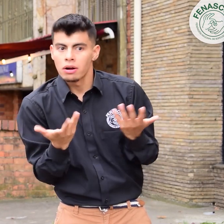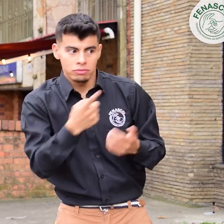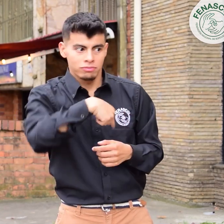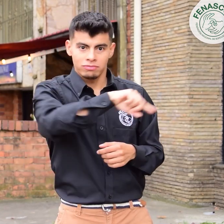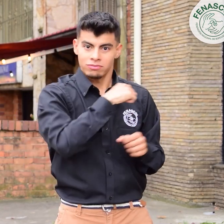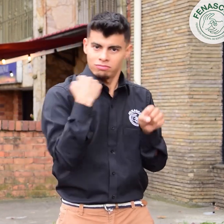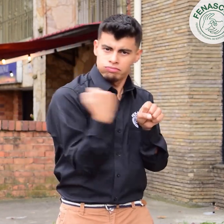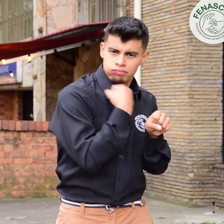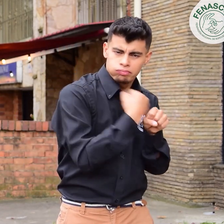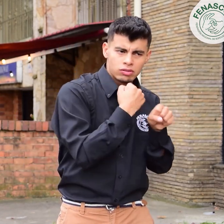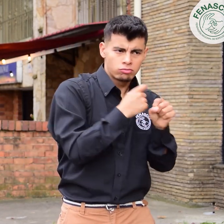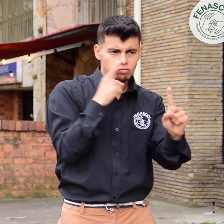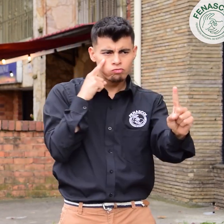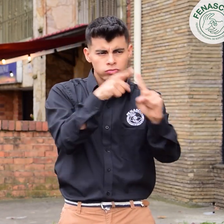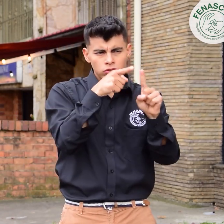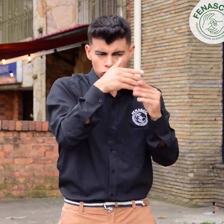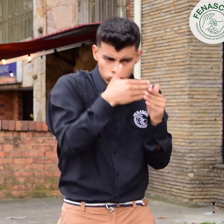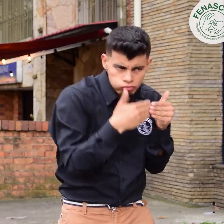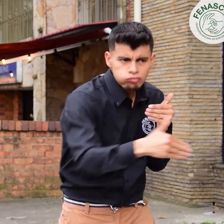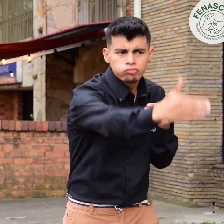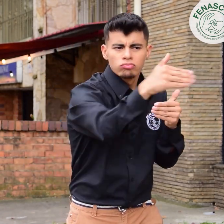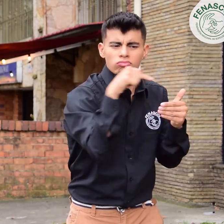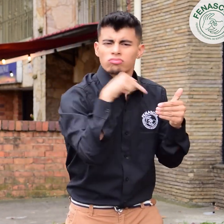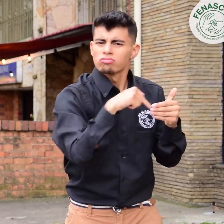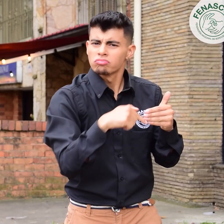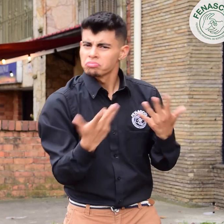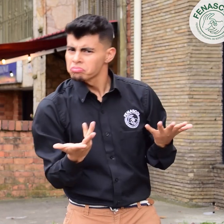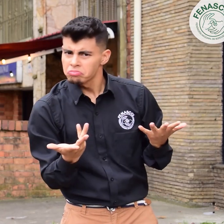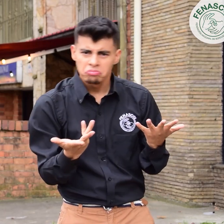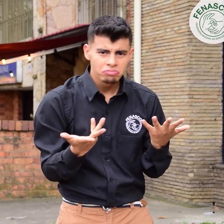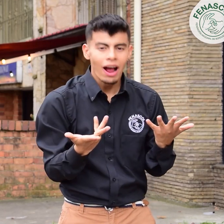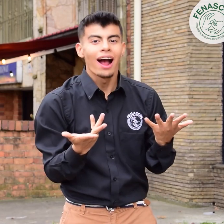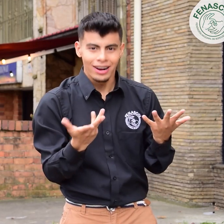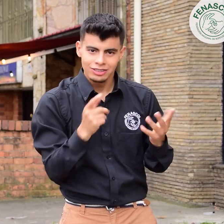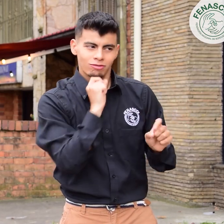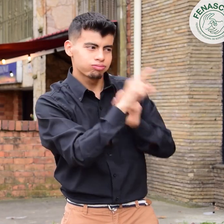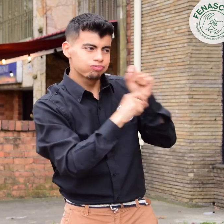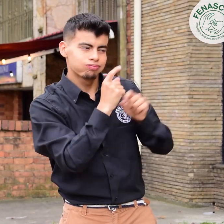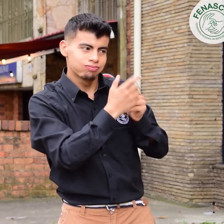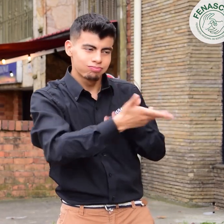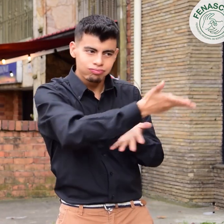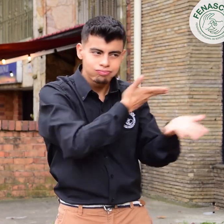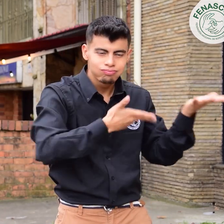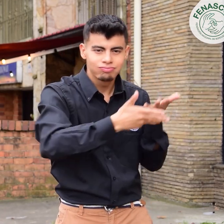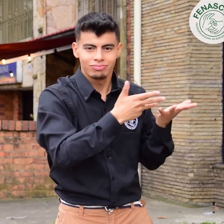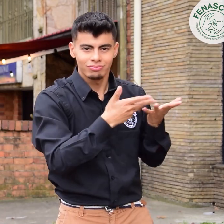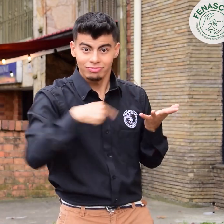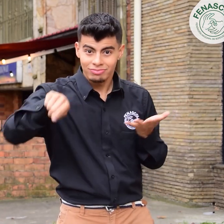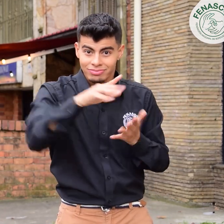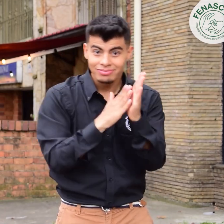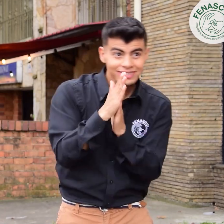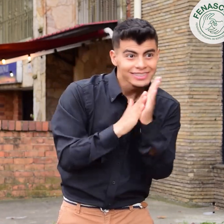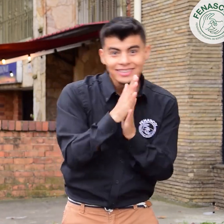a nivel mundial Cuál es su objetivo y en qué trabajarán de aquí en adelante